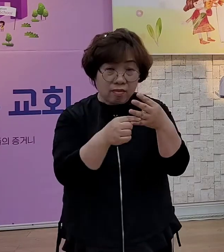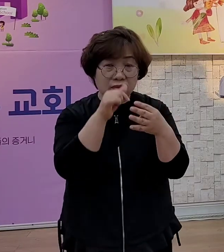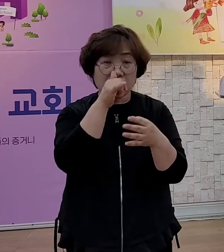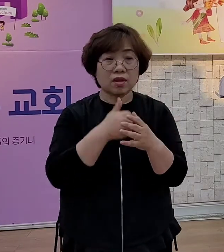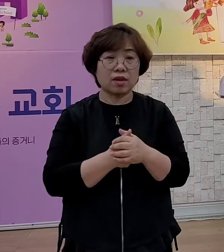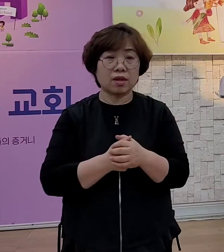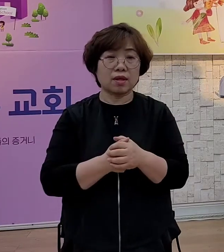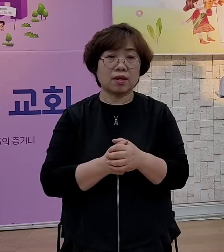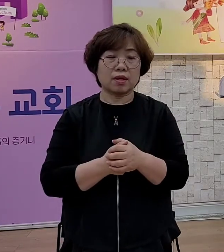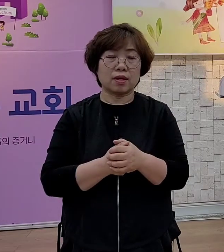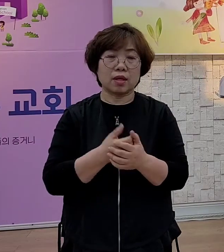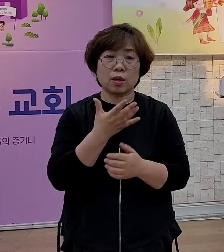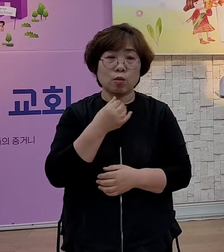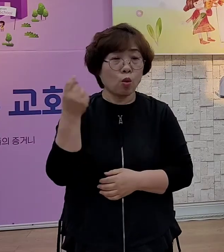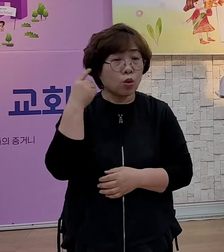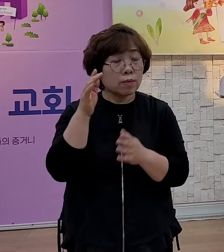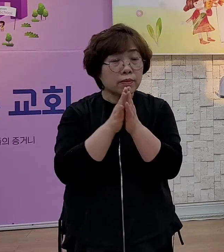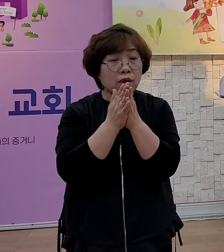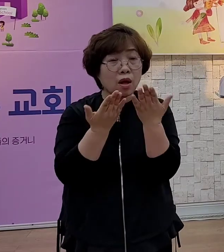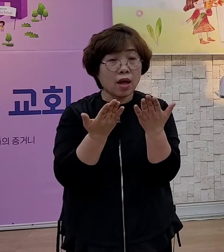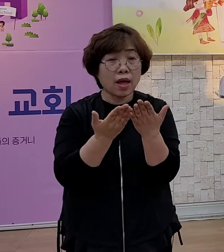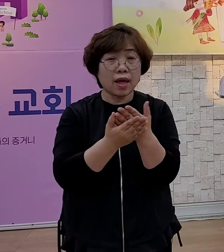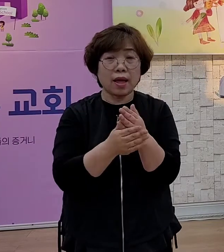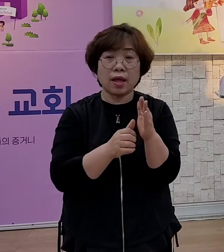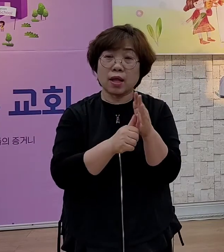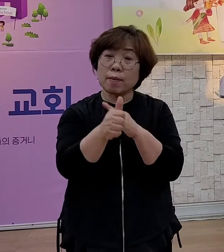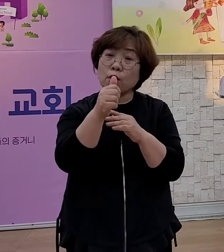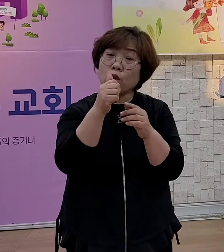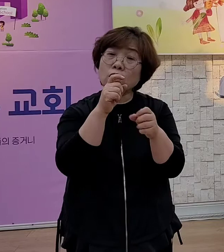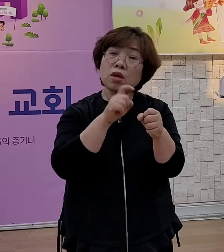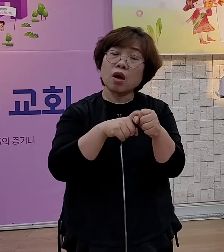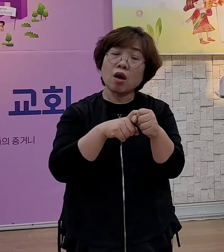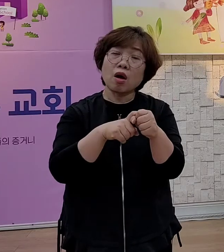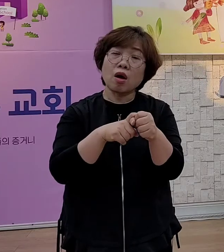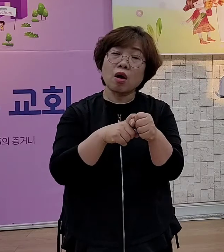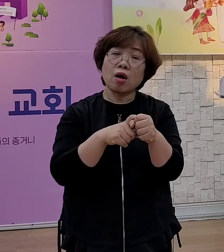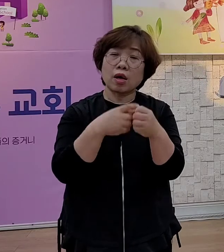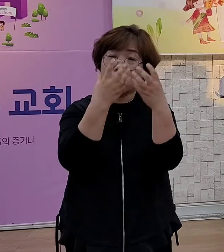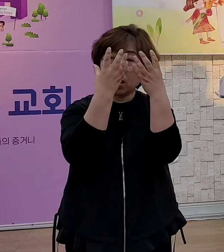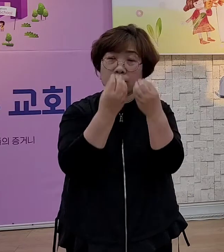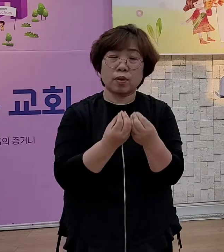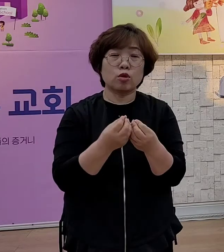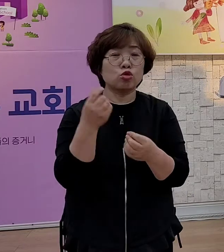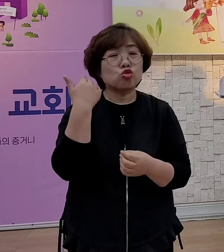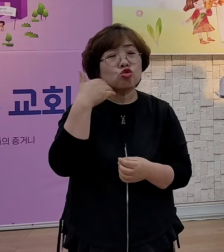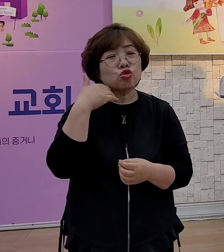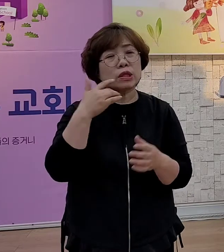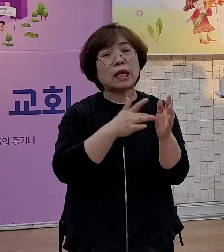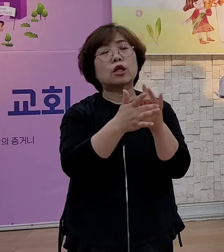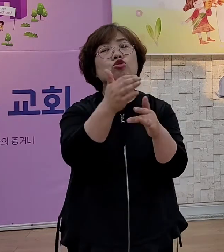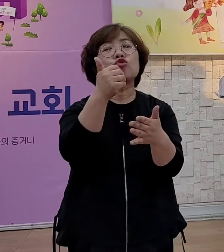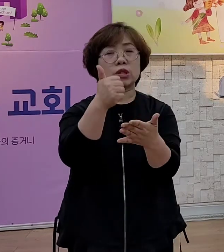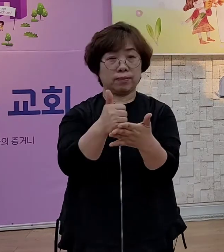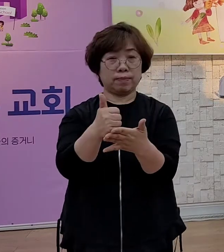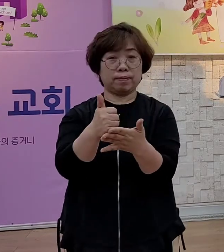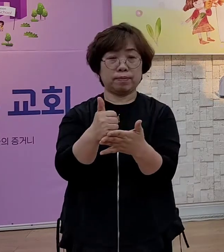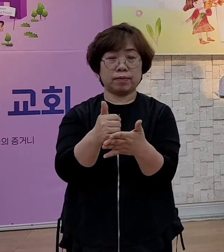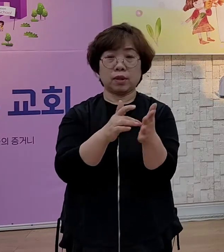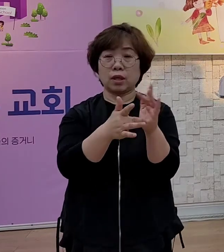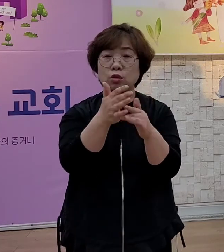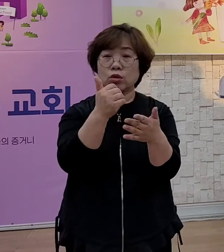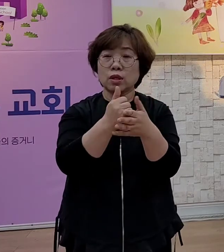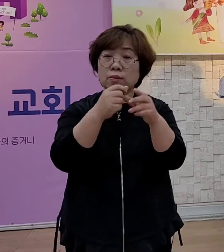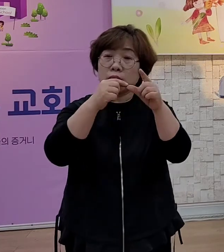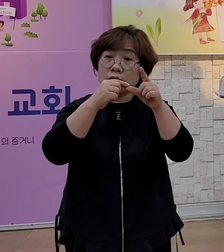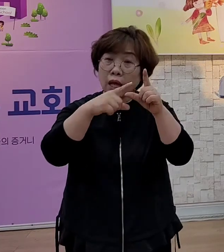보면 대표적인 예가 있습니다. 바로 그 모델은 예수님이십니다. 예수님은 대부분의